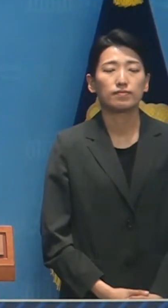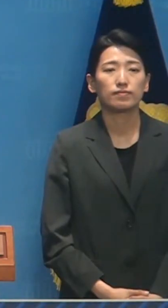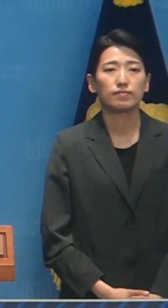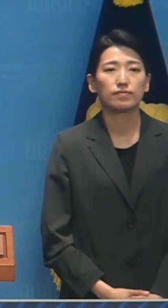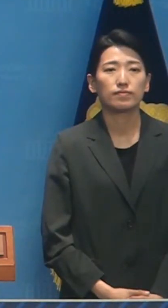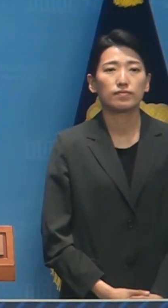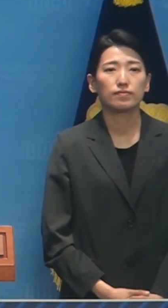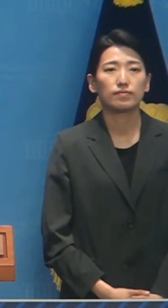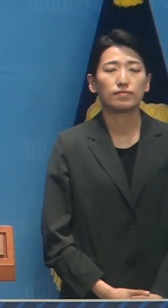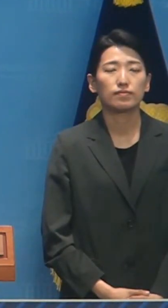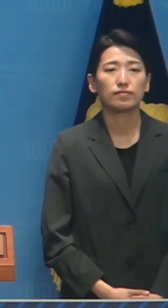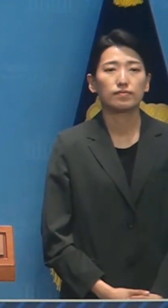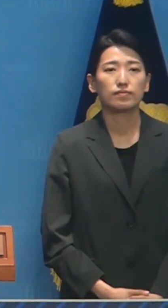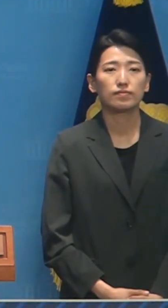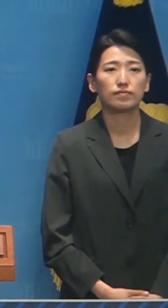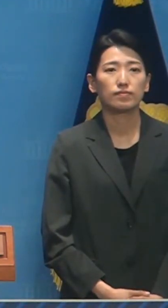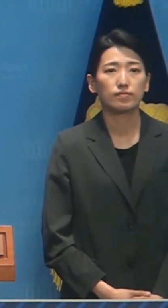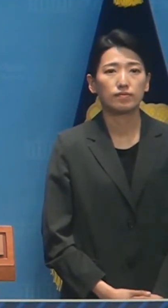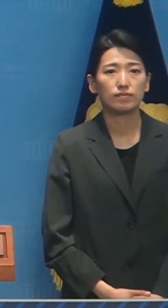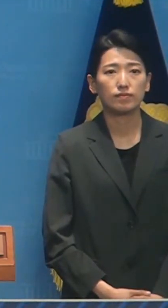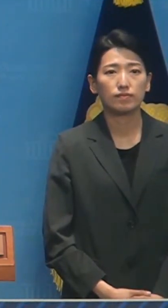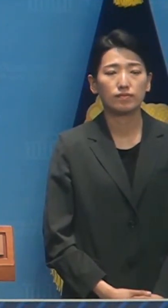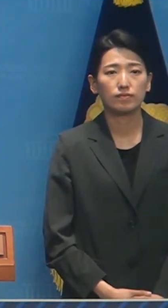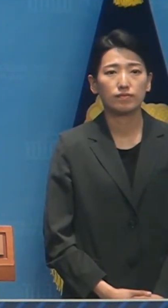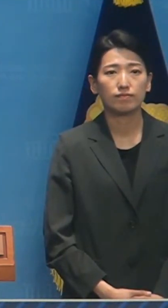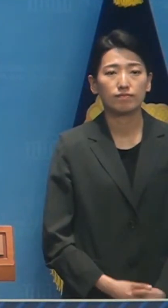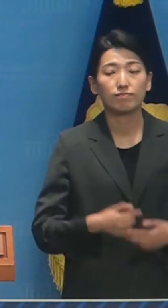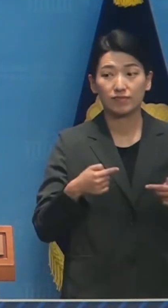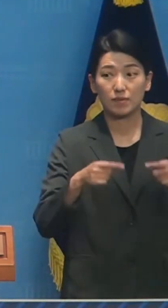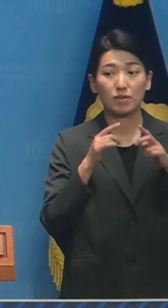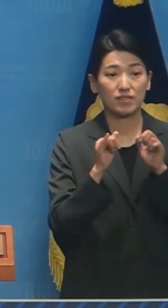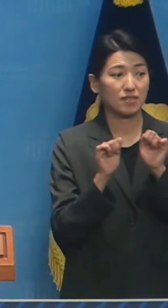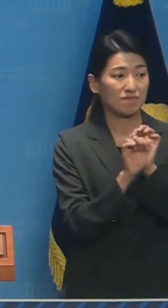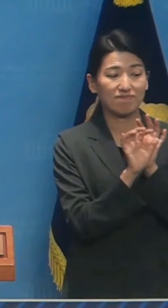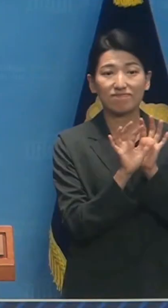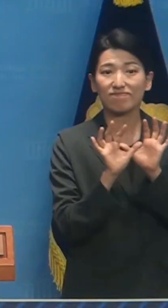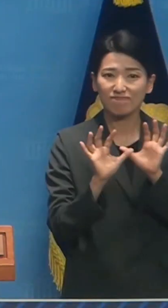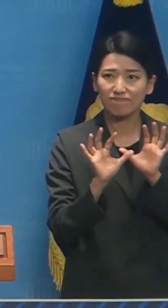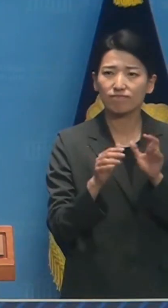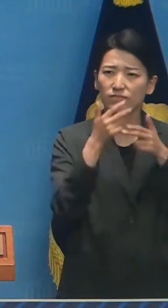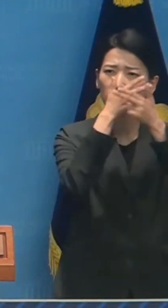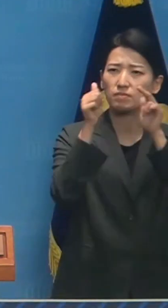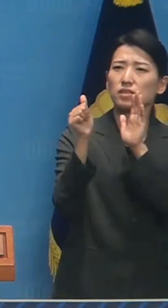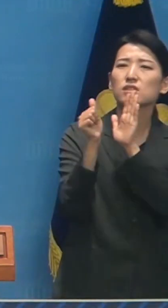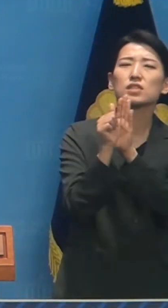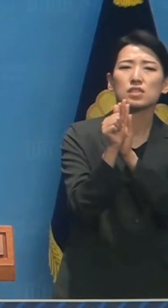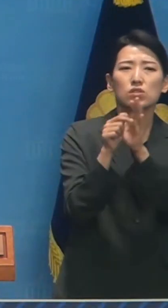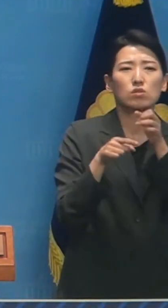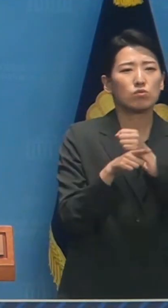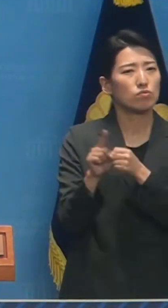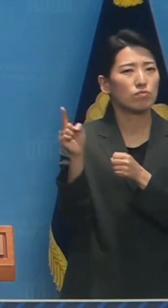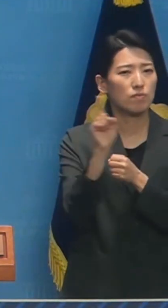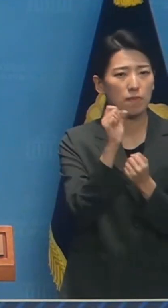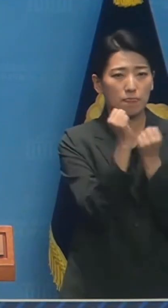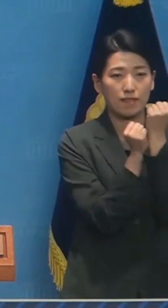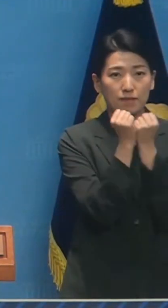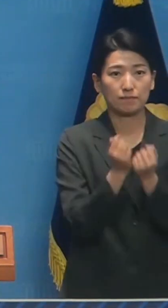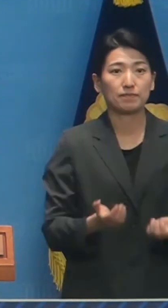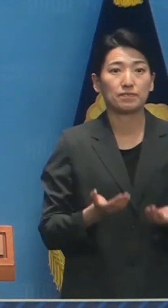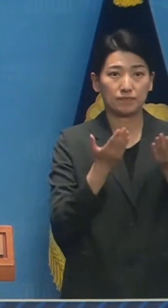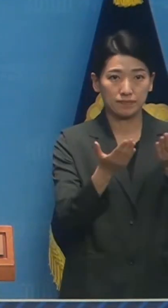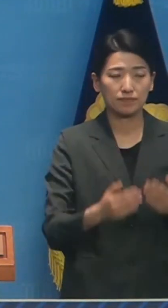그러면 우리 참석자들께서 지지선언 배경 설명을 하도록